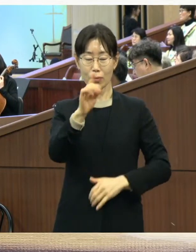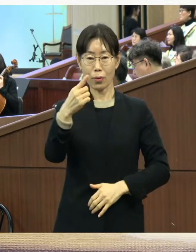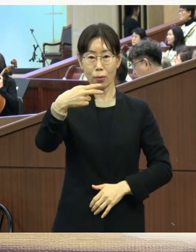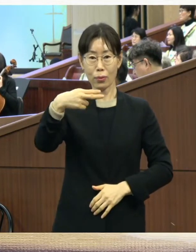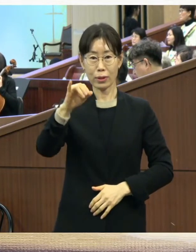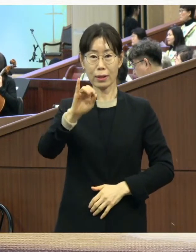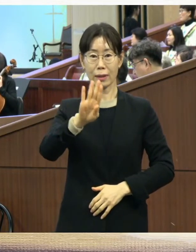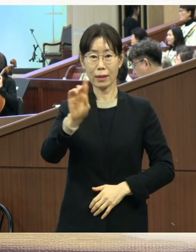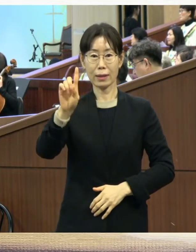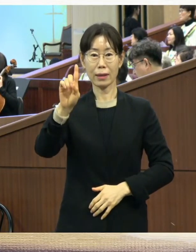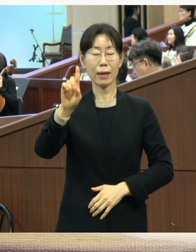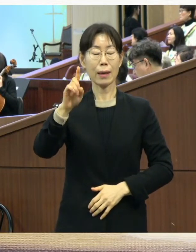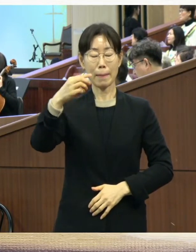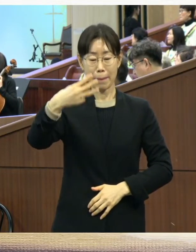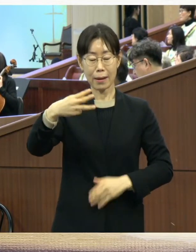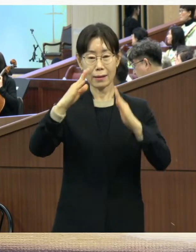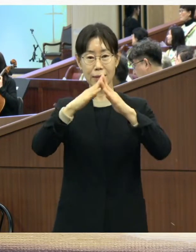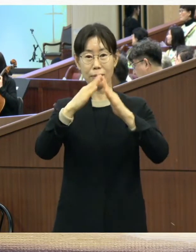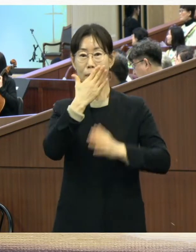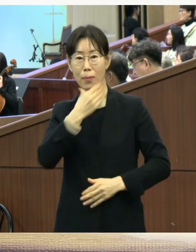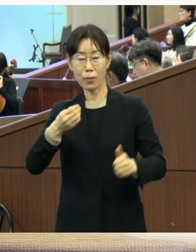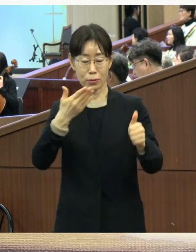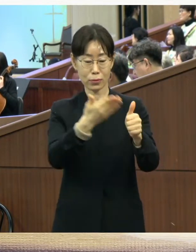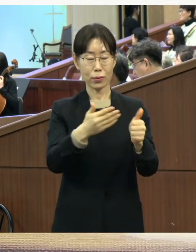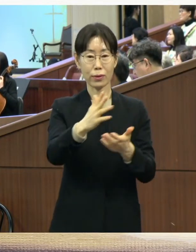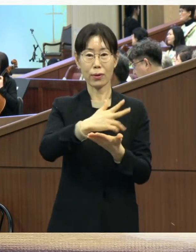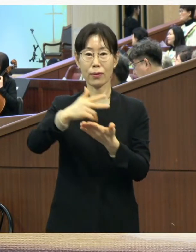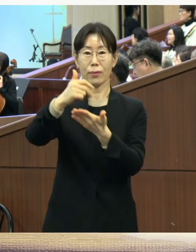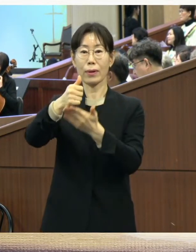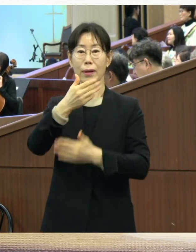복을 내리심으로 여호와의 복이